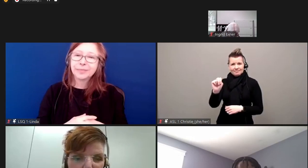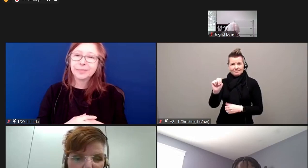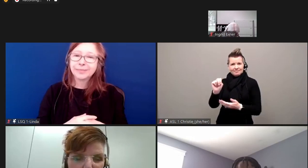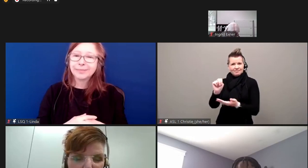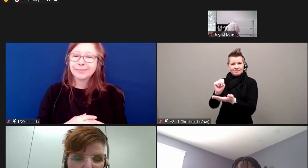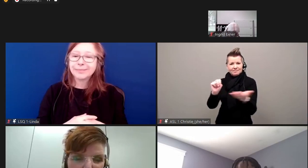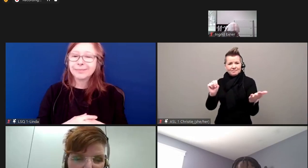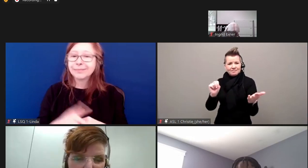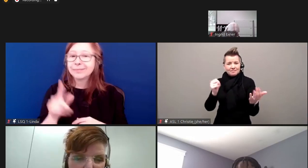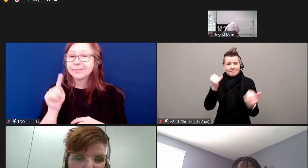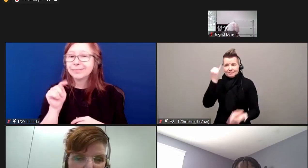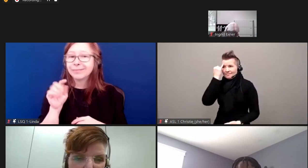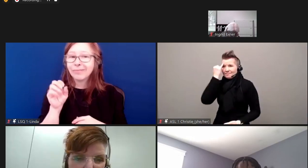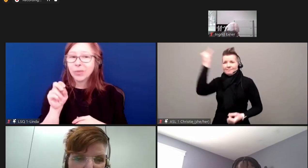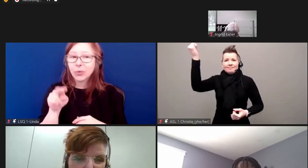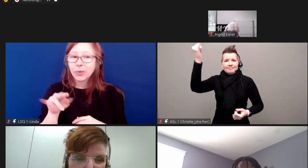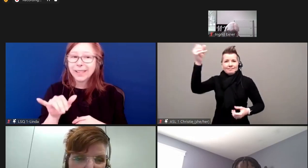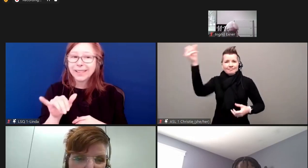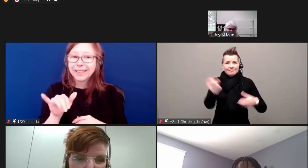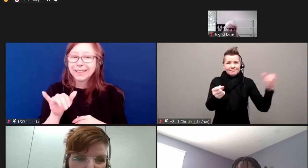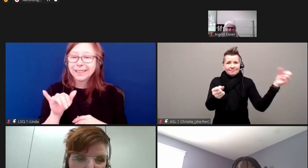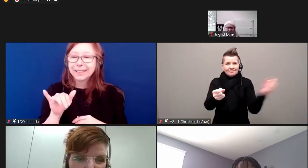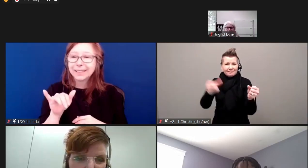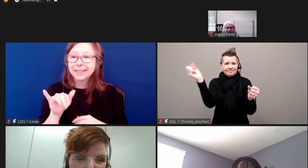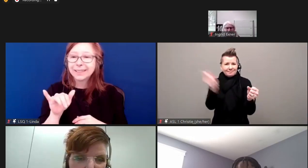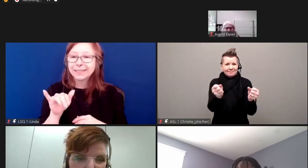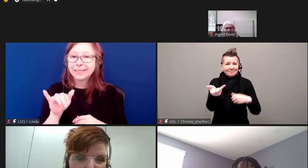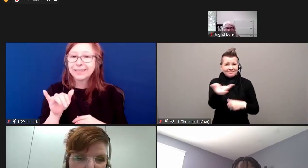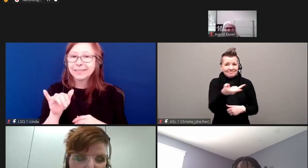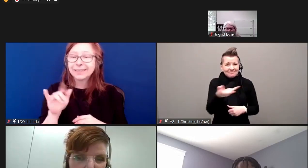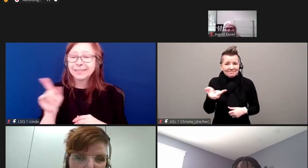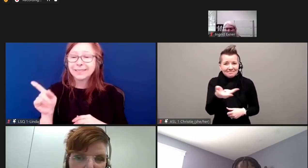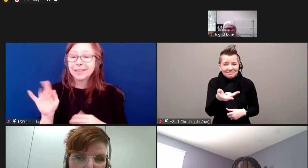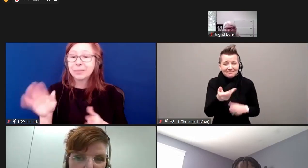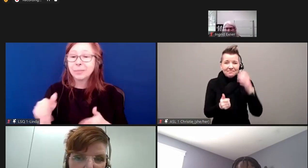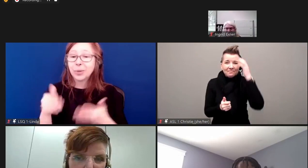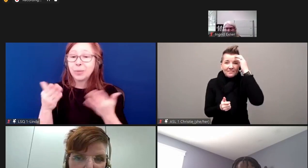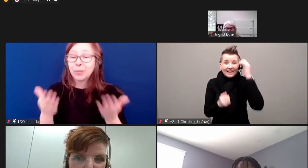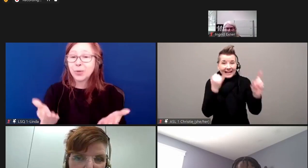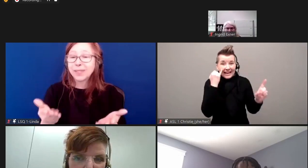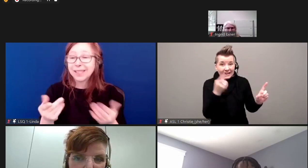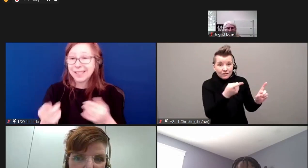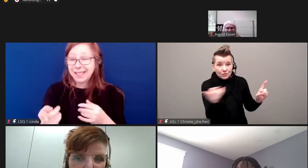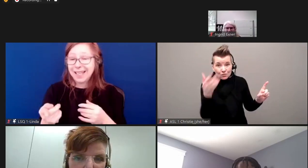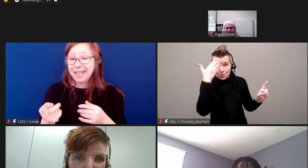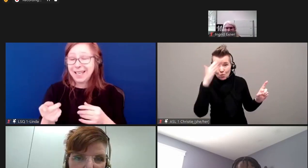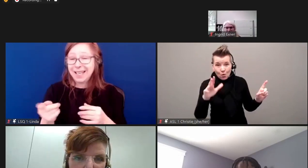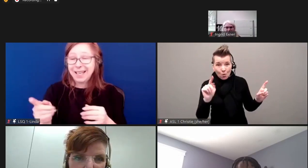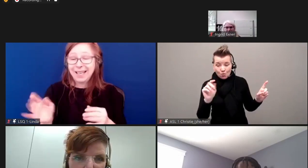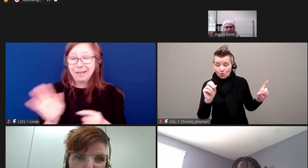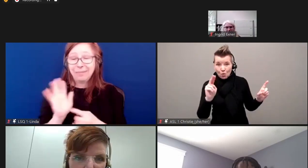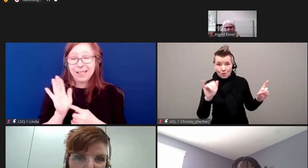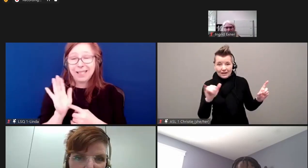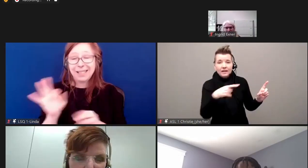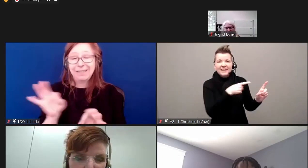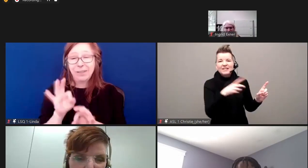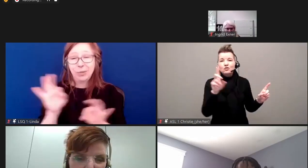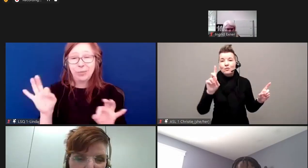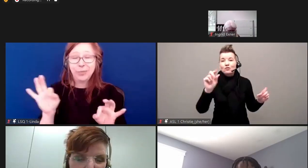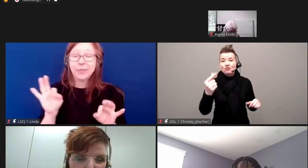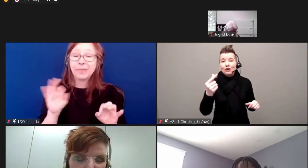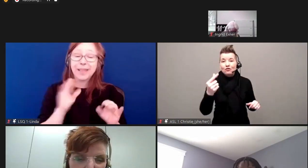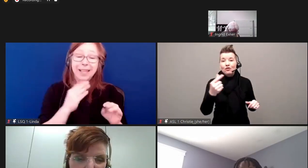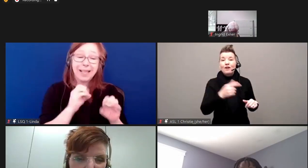Tony a proposé cet événement formidable à l'équipe de l'accessibilité. Si vous ne connaissez pas